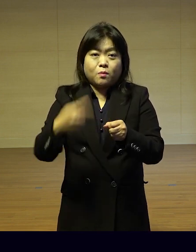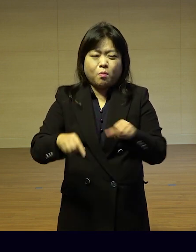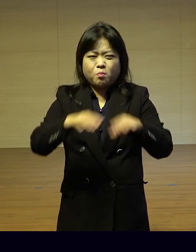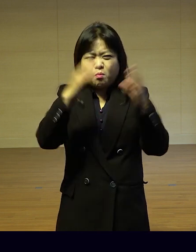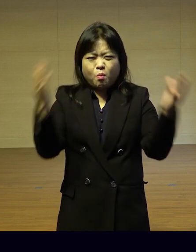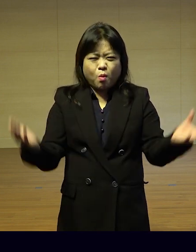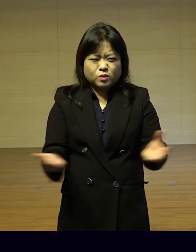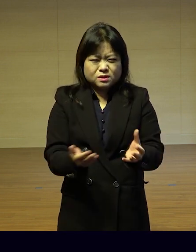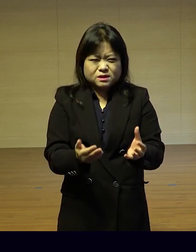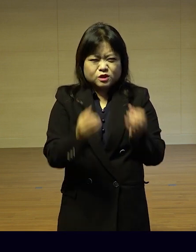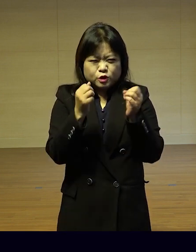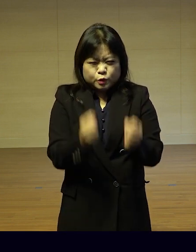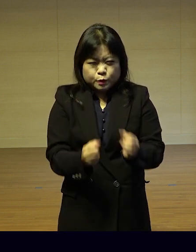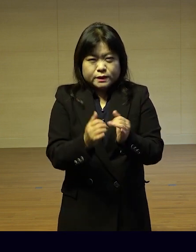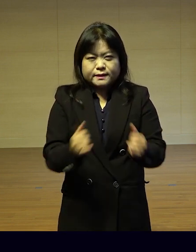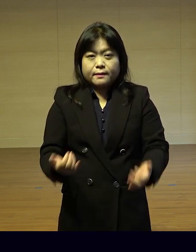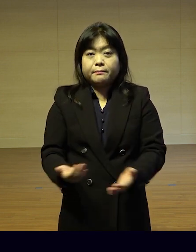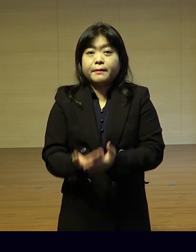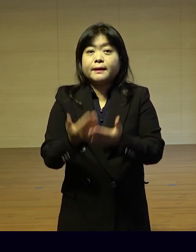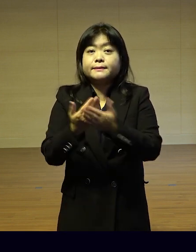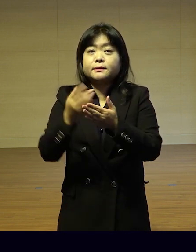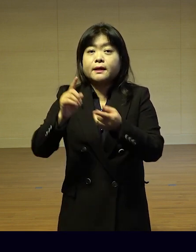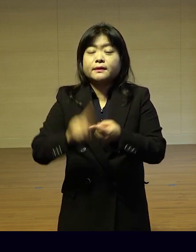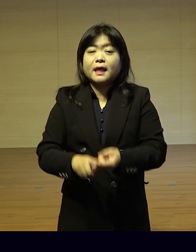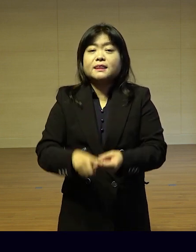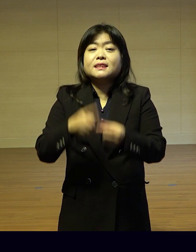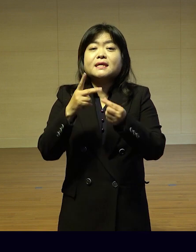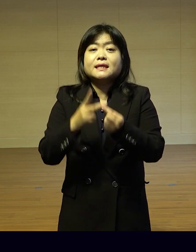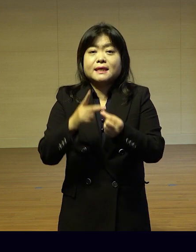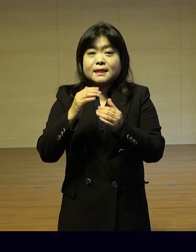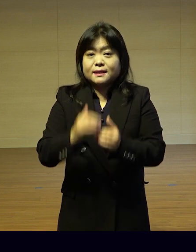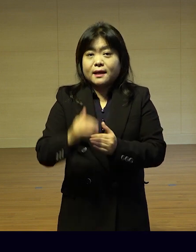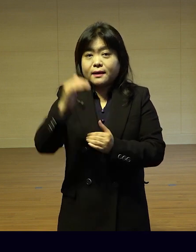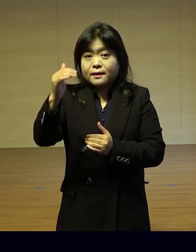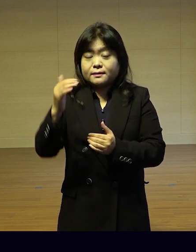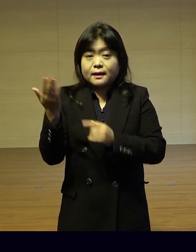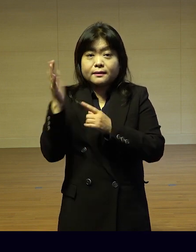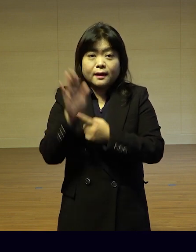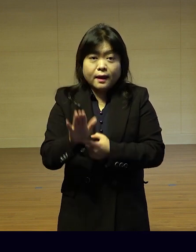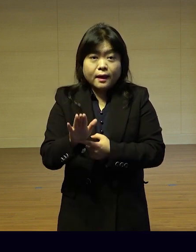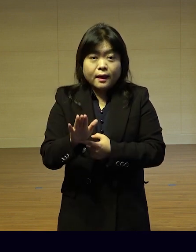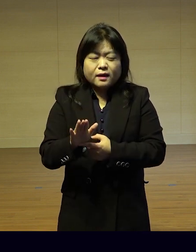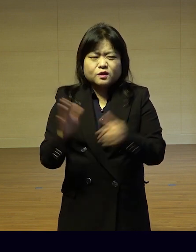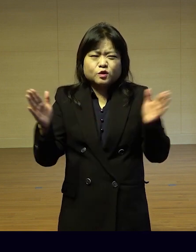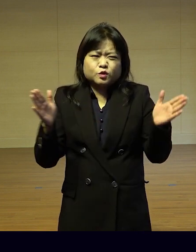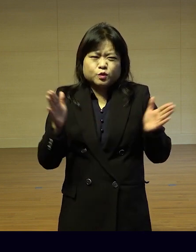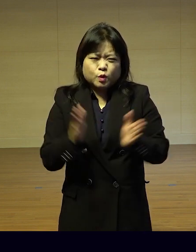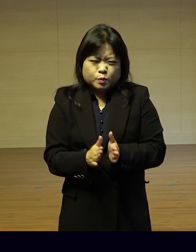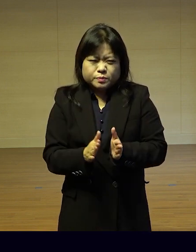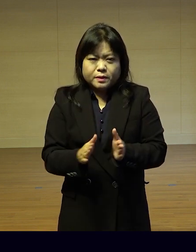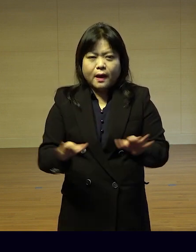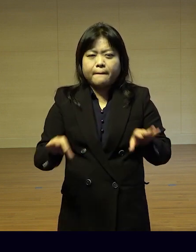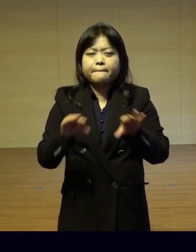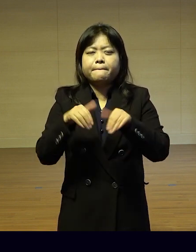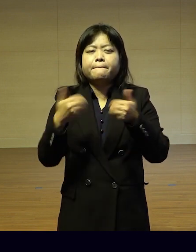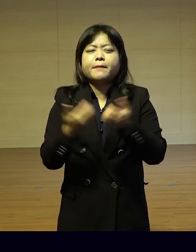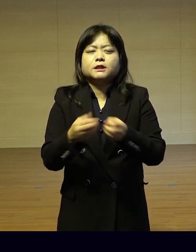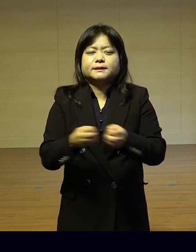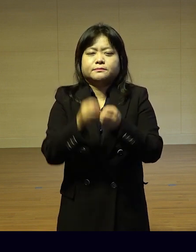존재자의 발전의 제 2단계를 나타내는 이것은 좁은 의미의 협의의